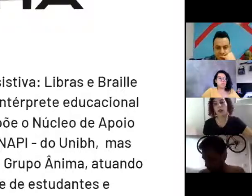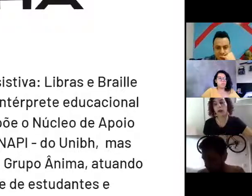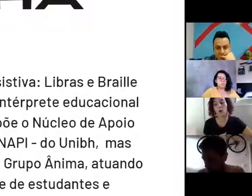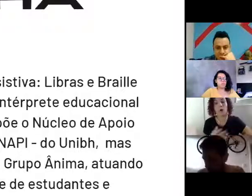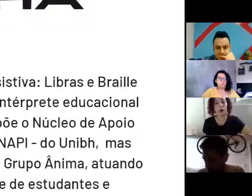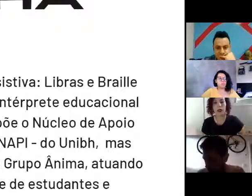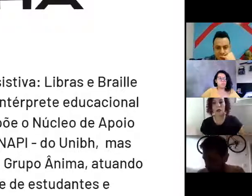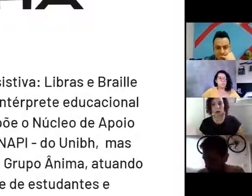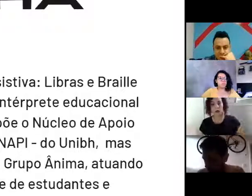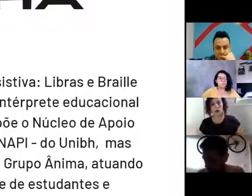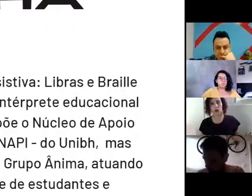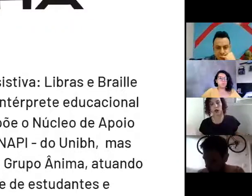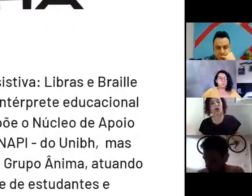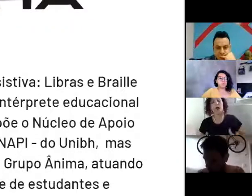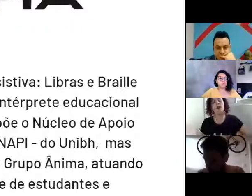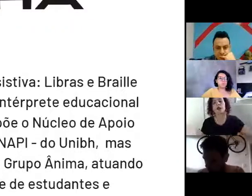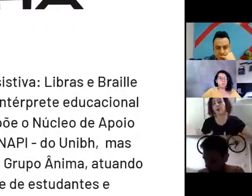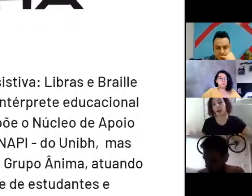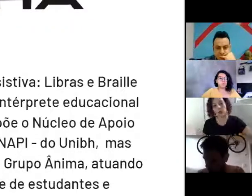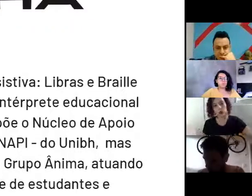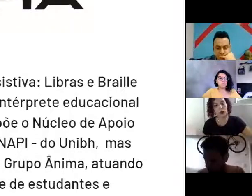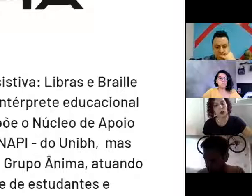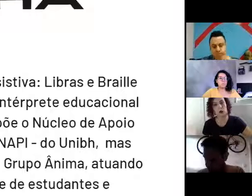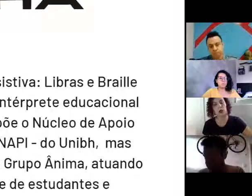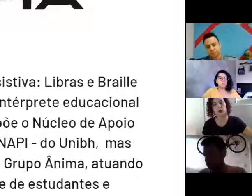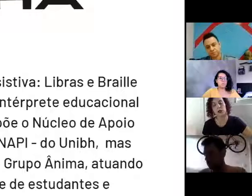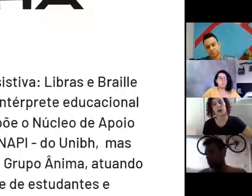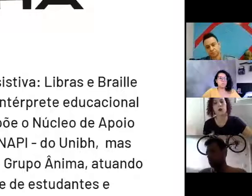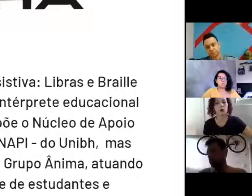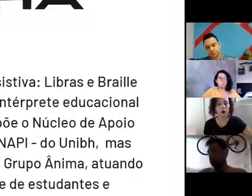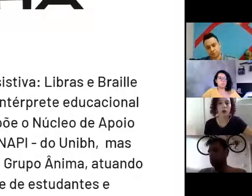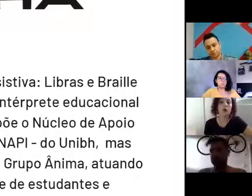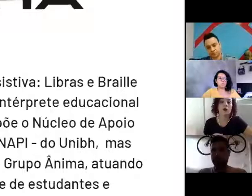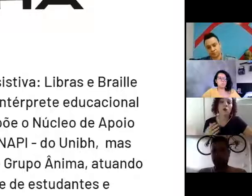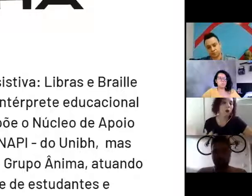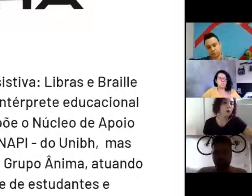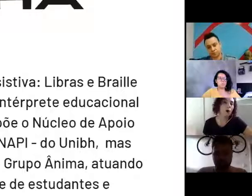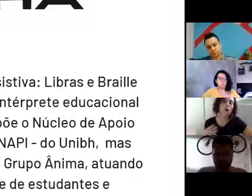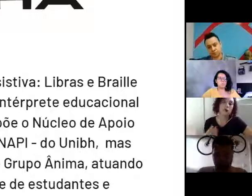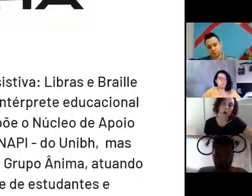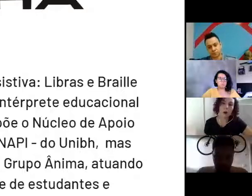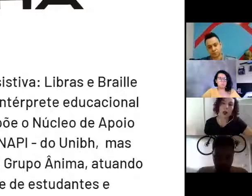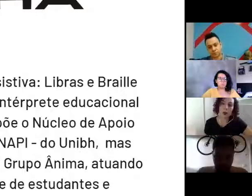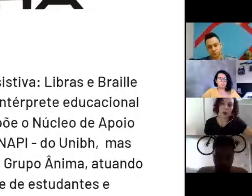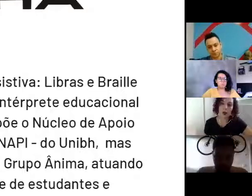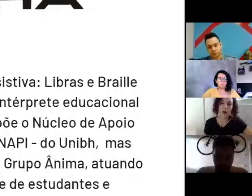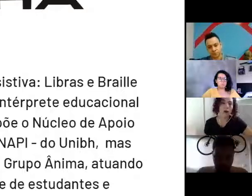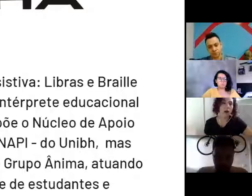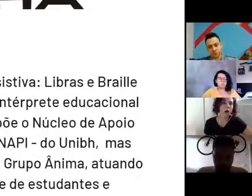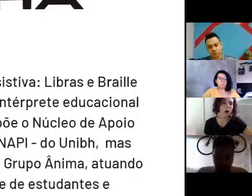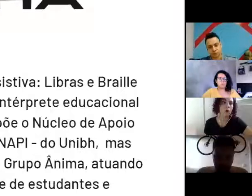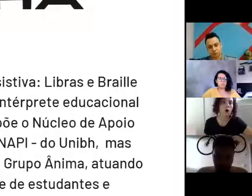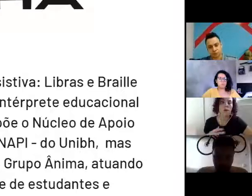alunos, e aí qualquer estudante, né, independente de ter alguma deficiência ou não, no apoio